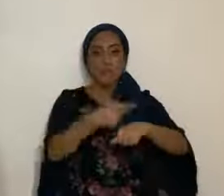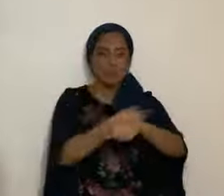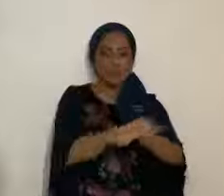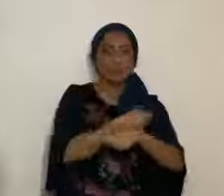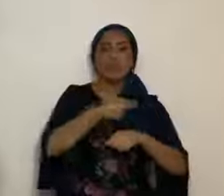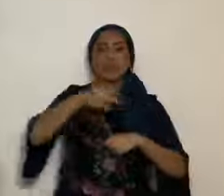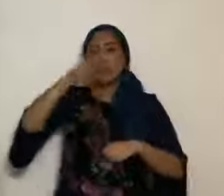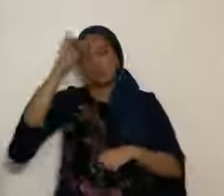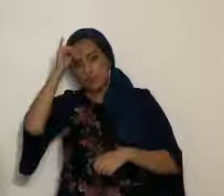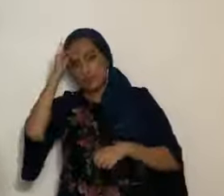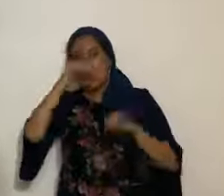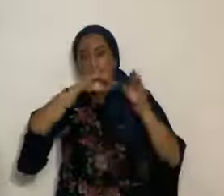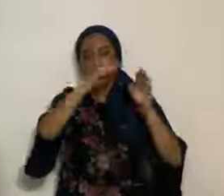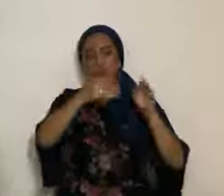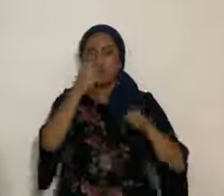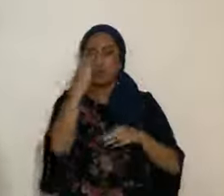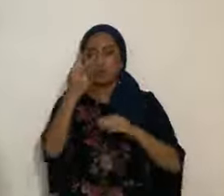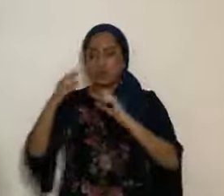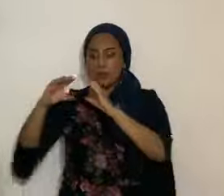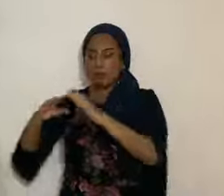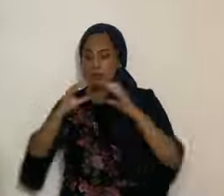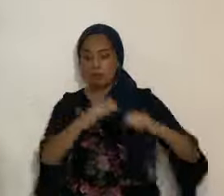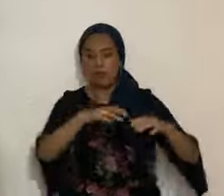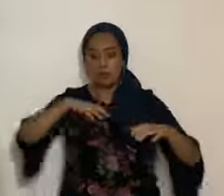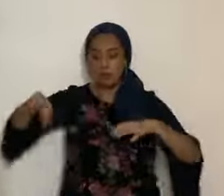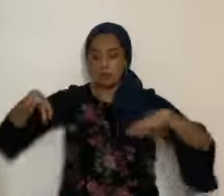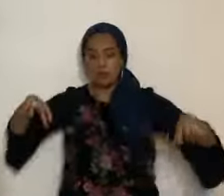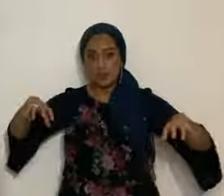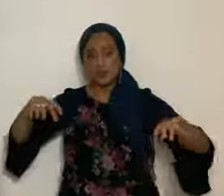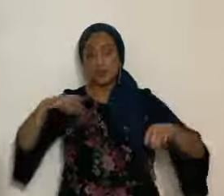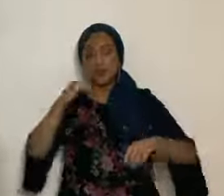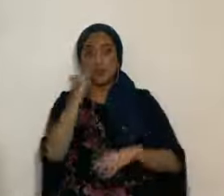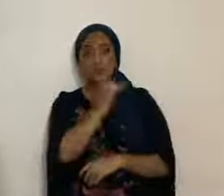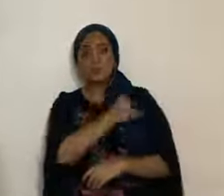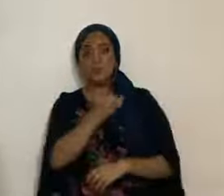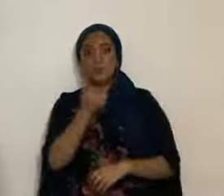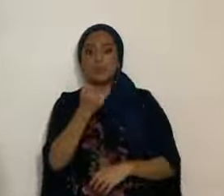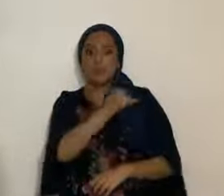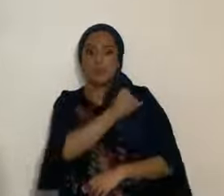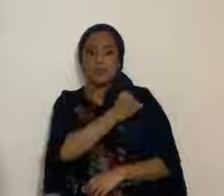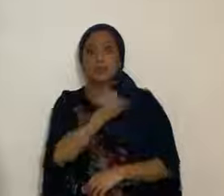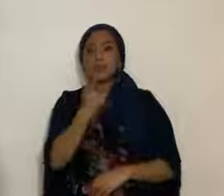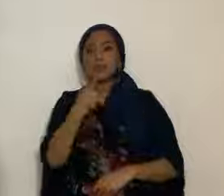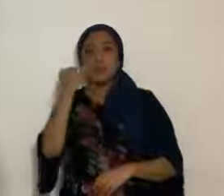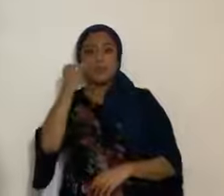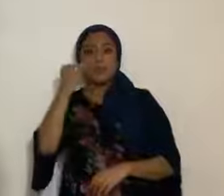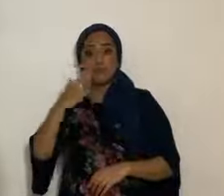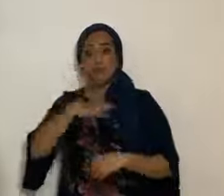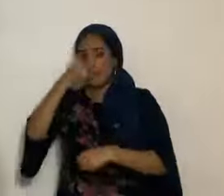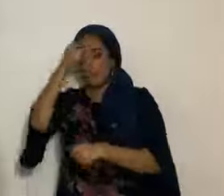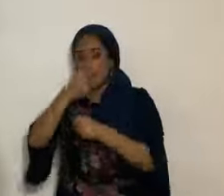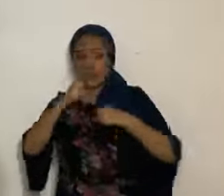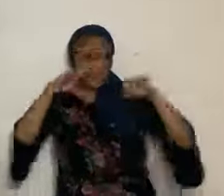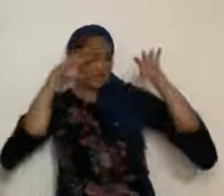vacas, y los camellos en 2 campamentos. Y dijo: si viene Esaú contra un campamento y lo ataca, el